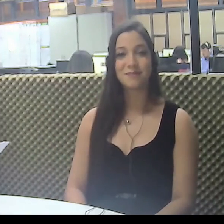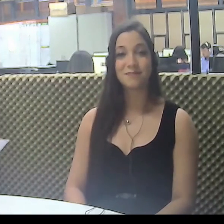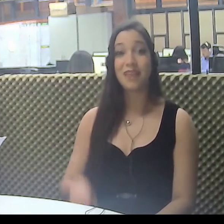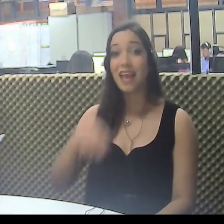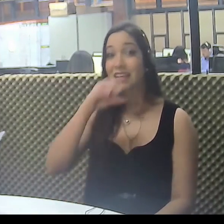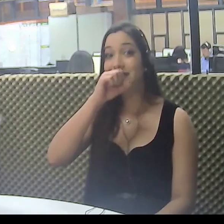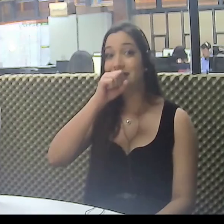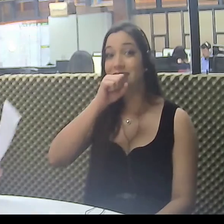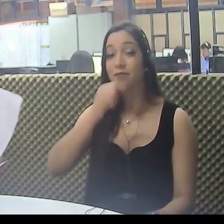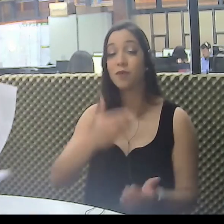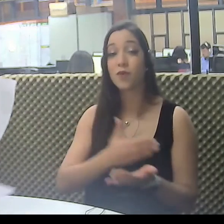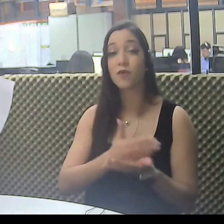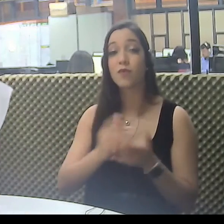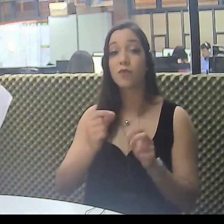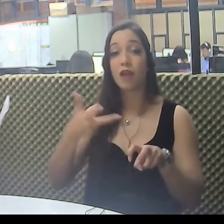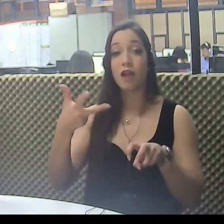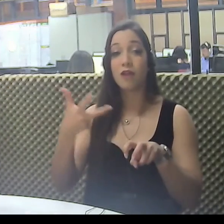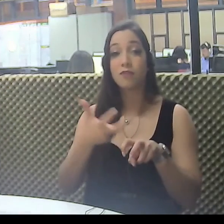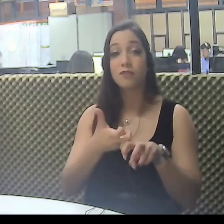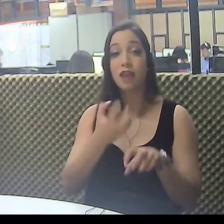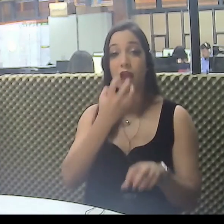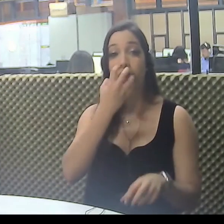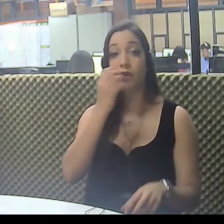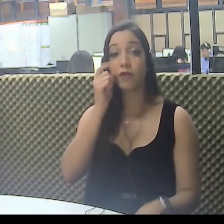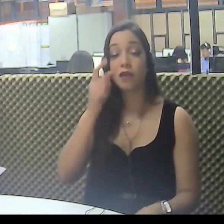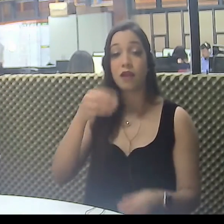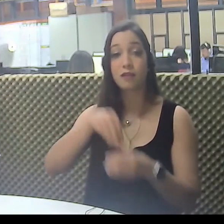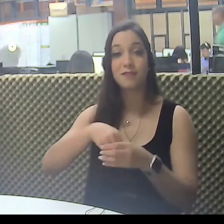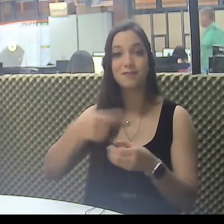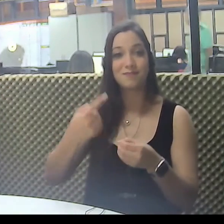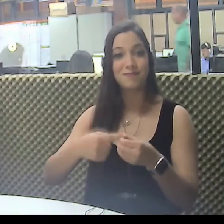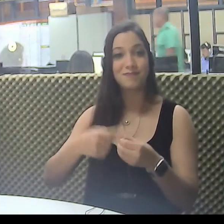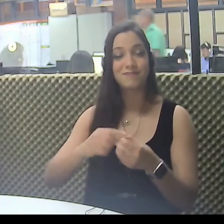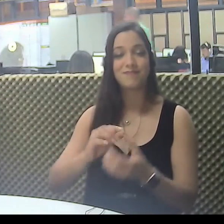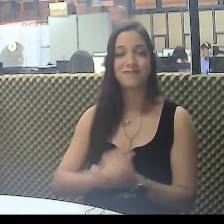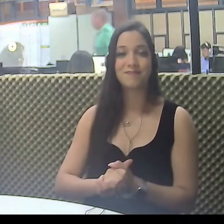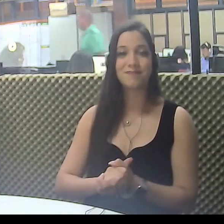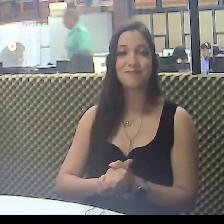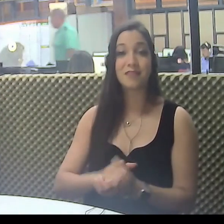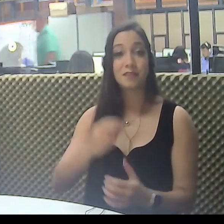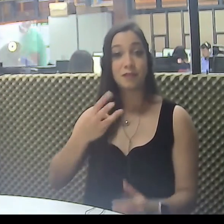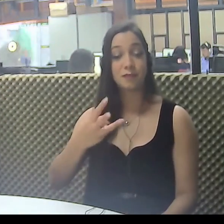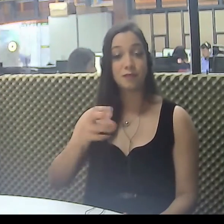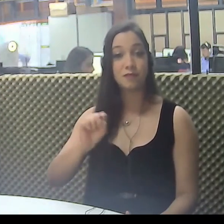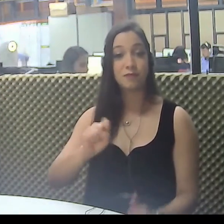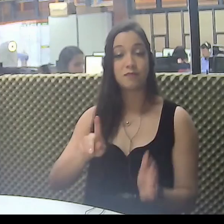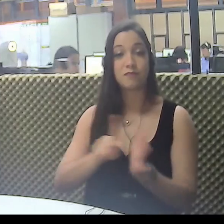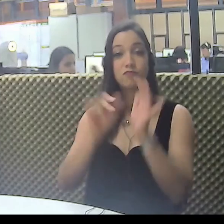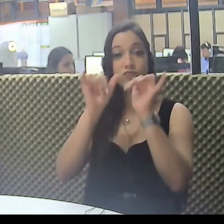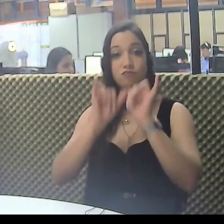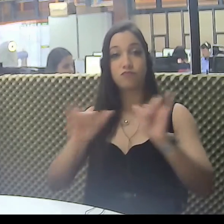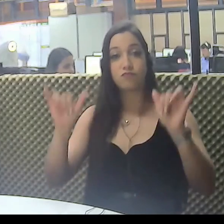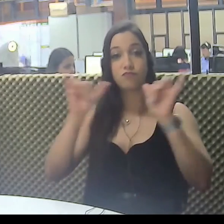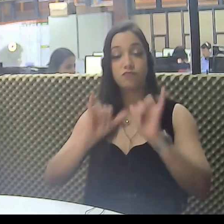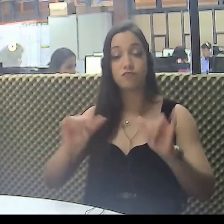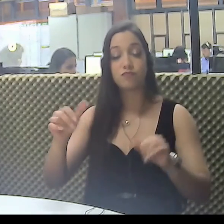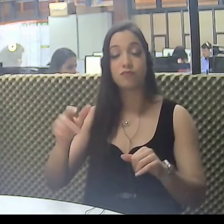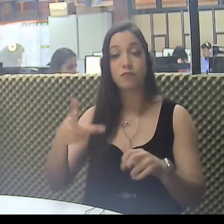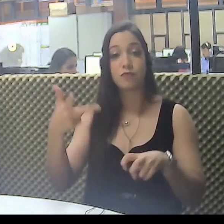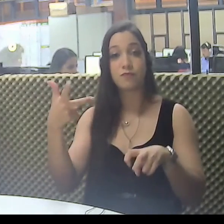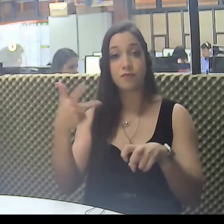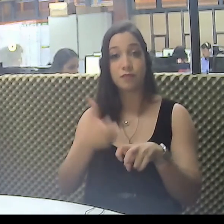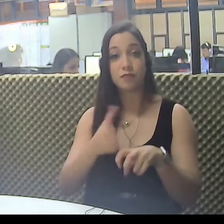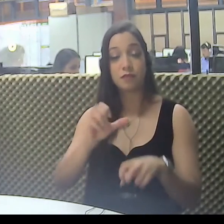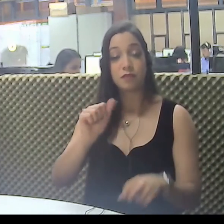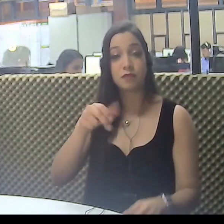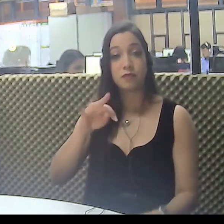Sábado começa a vacinação de cães e gatos na área urbana. A edição de número 38 da campanha de vacinação antirrábica tem início